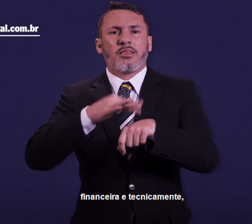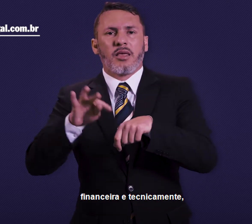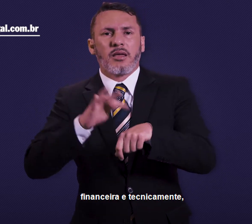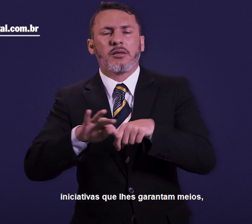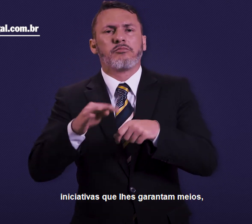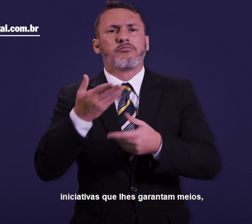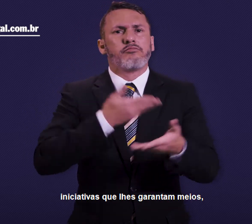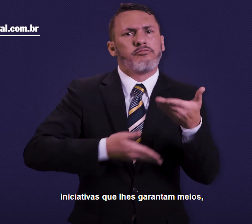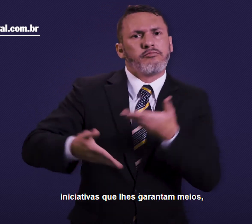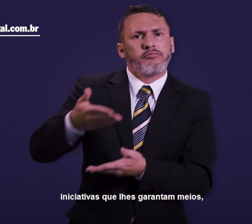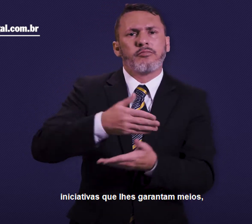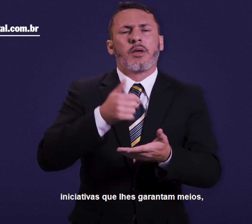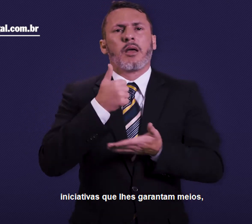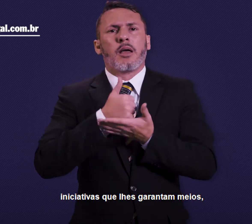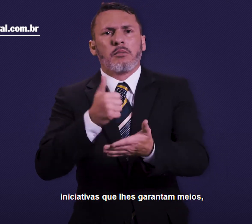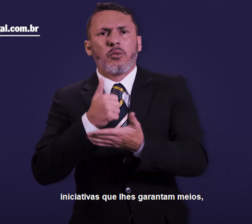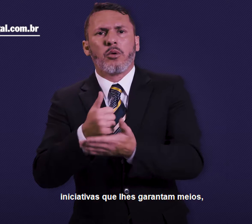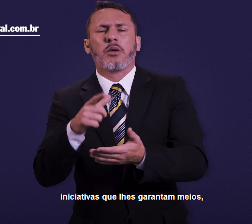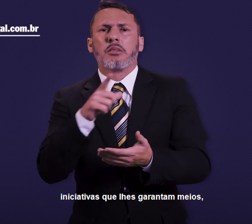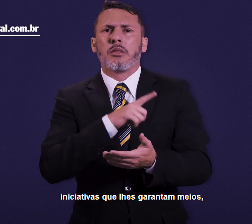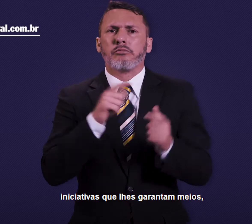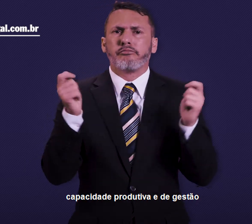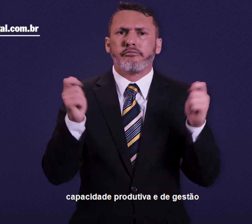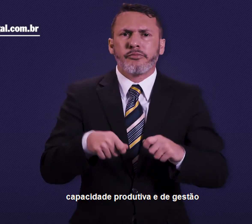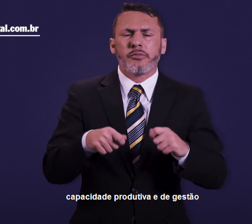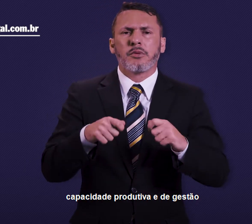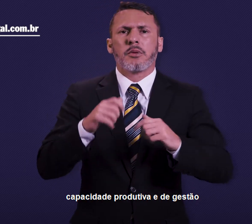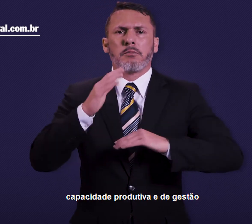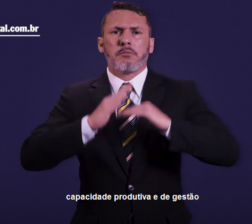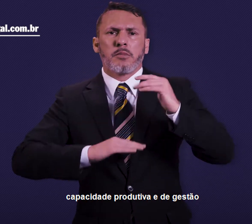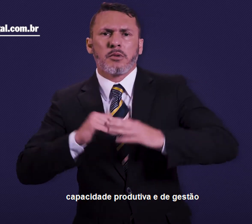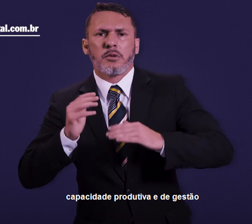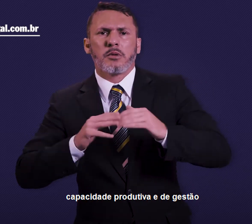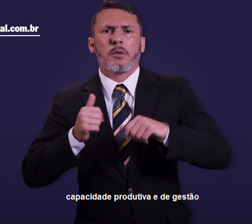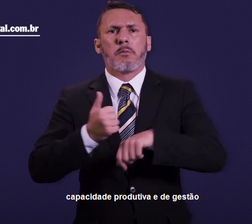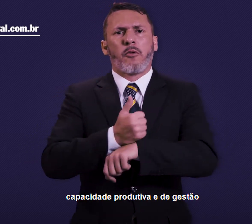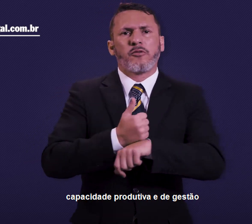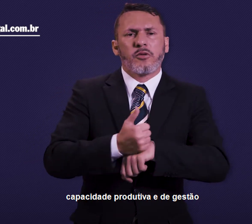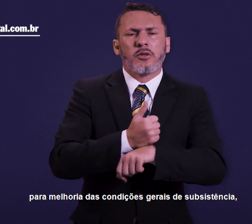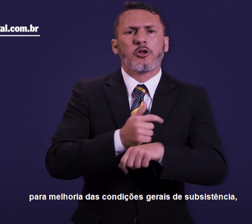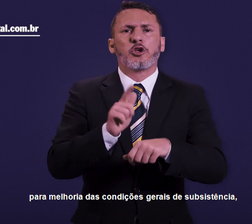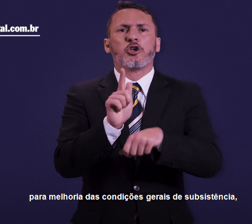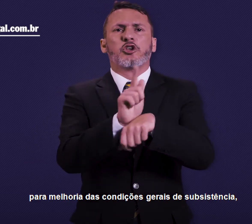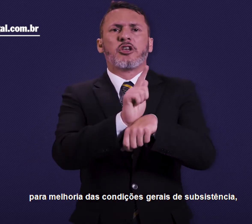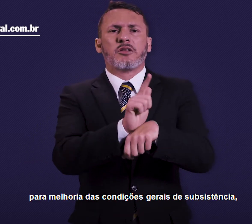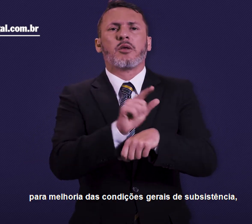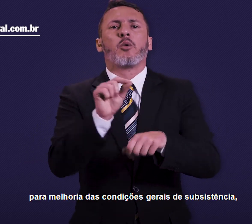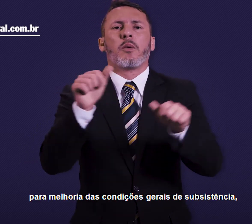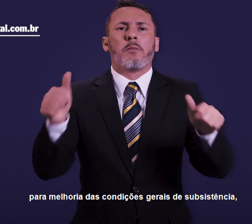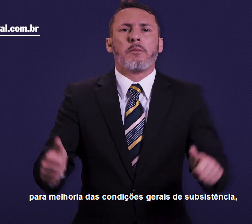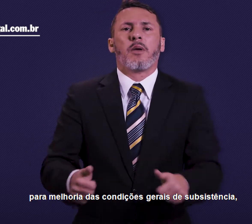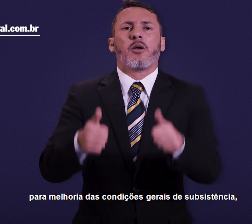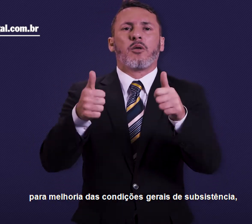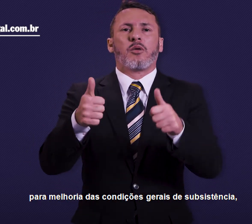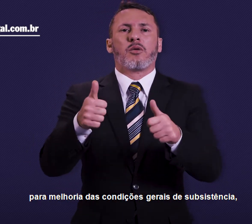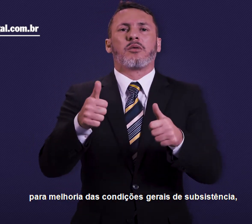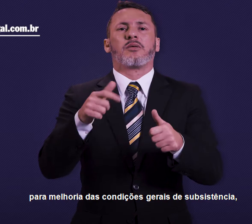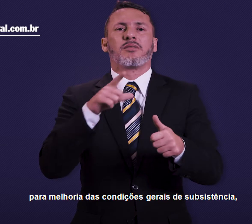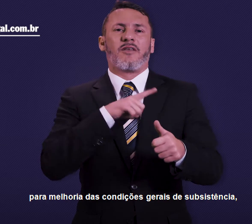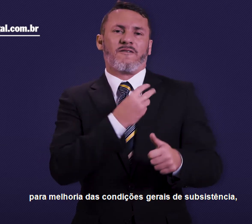tecnicamente, iniciativas que lhes garantam meios, capacidade produtiva e de gestão para melhoria das condições gerais de